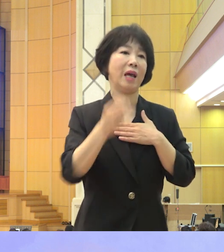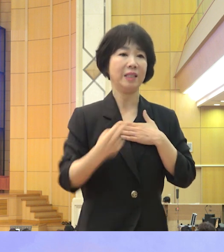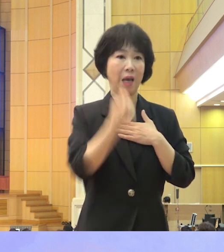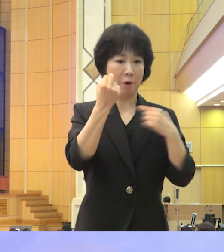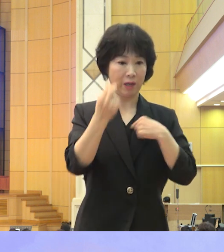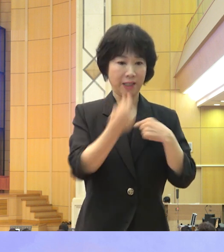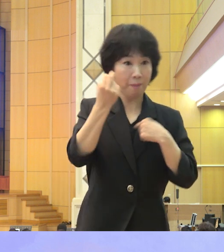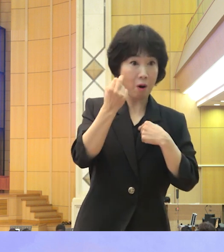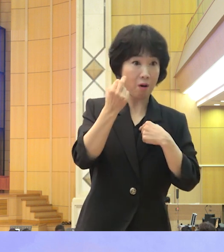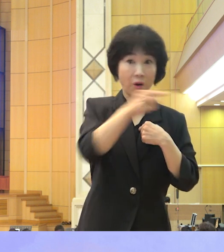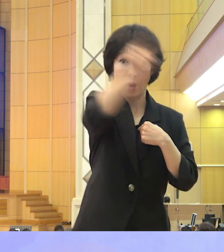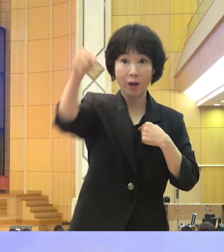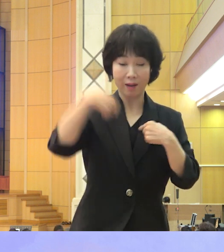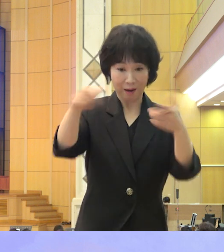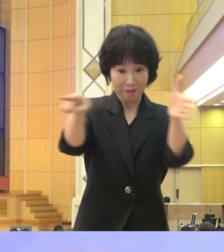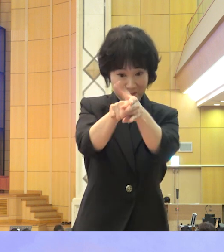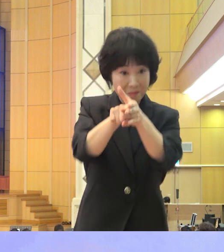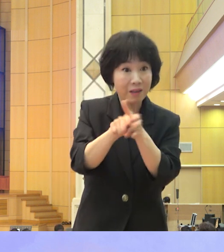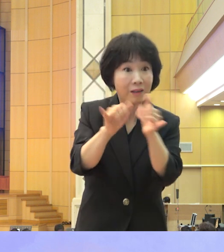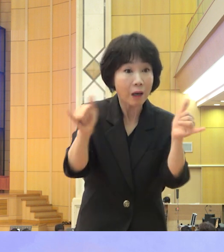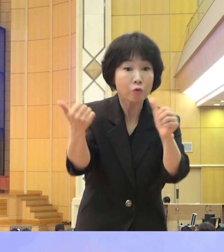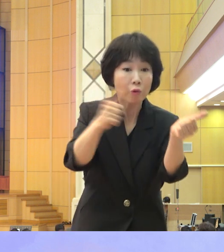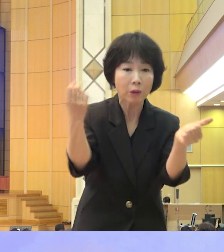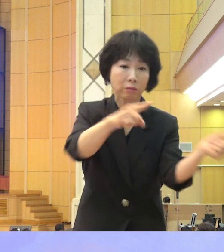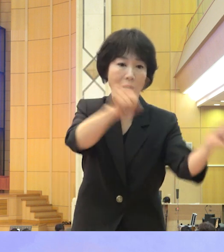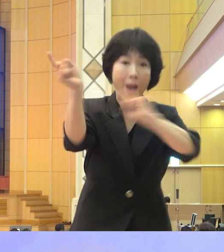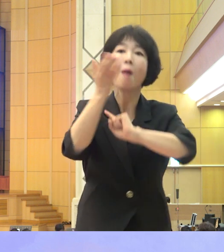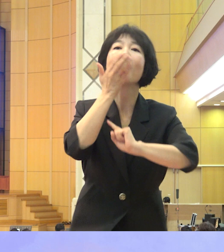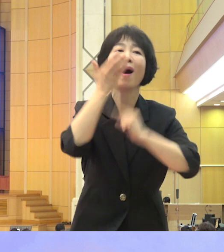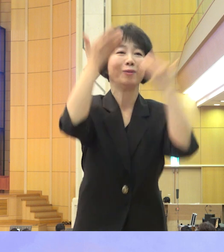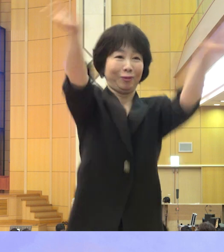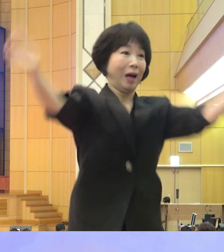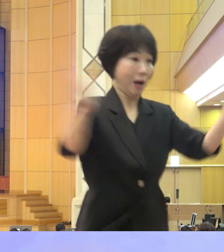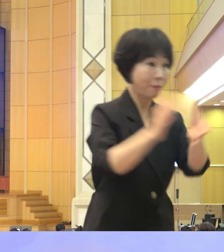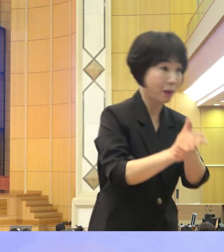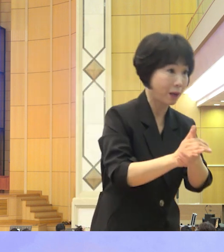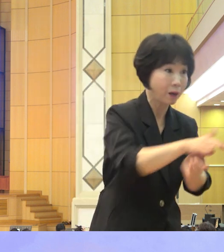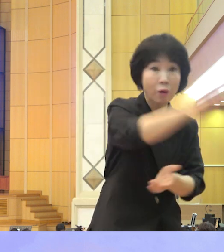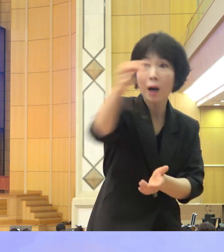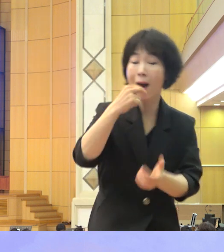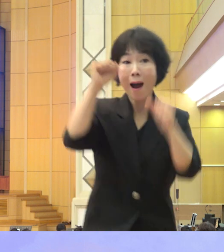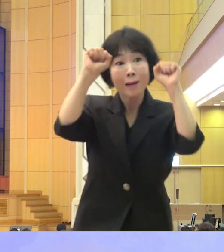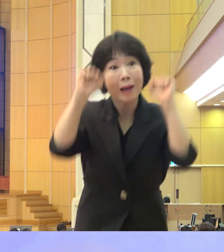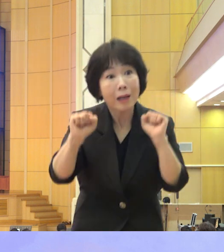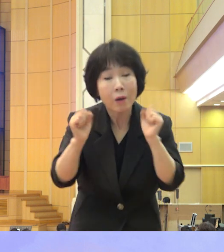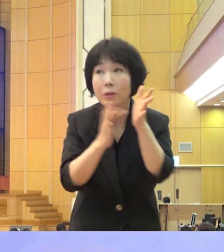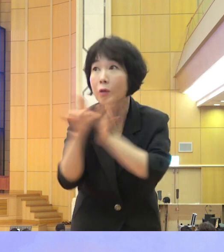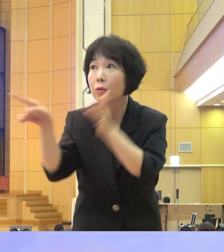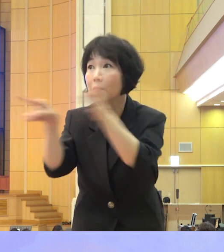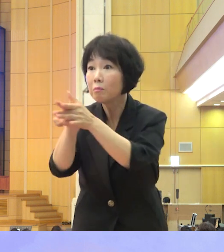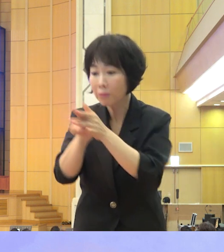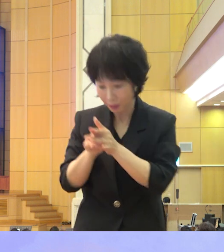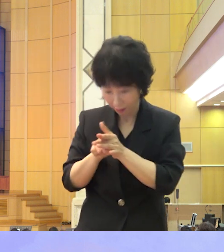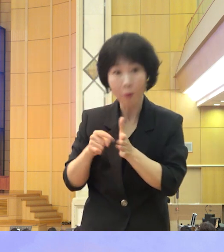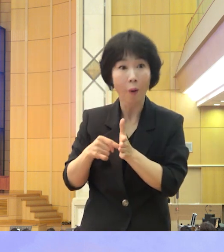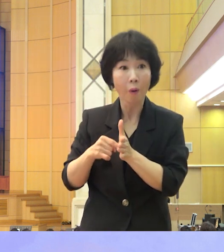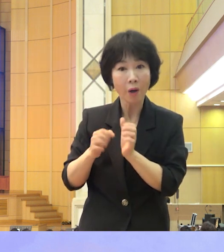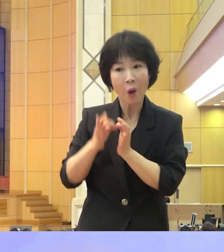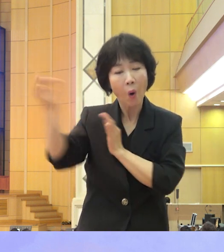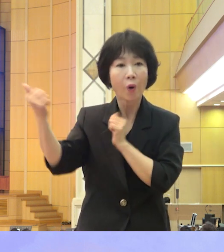나를 믿는 자는 죽어도 살겠고 무릇 살아서 나를 믿는 자는 영원히